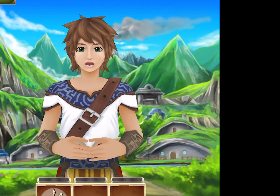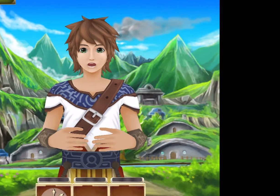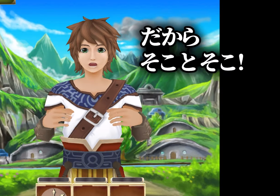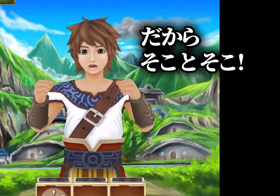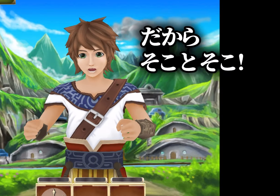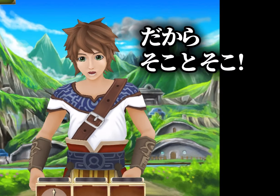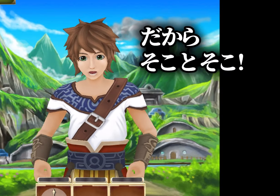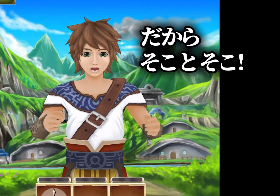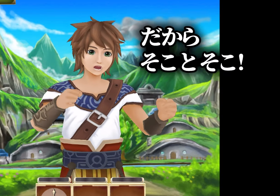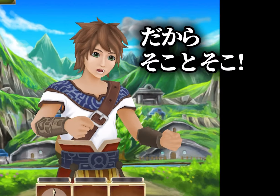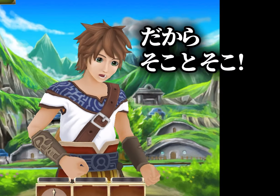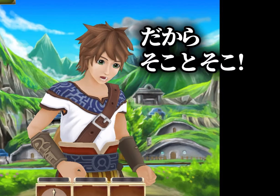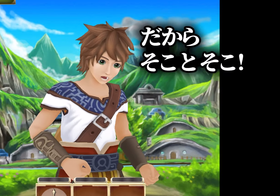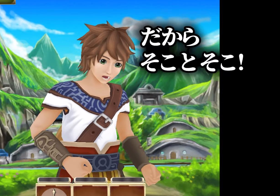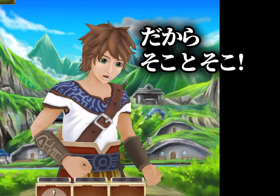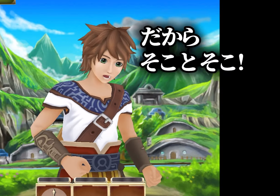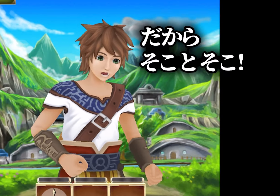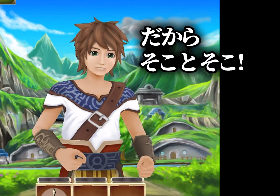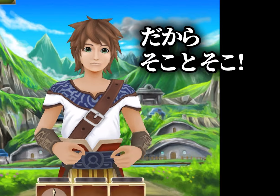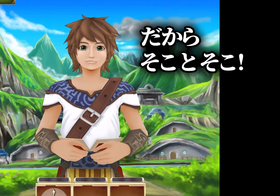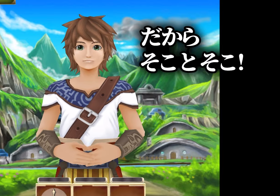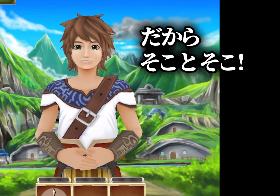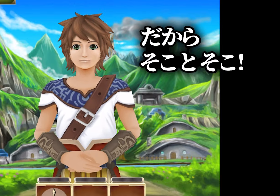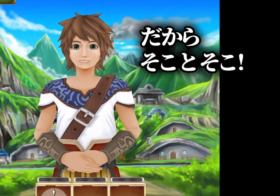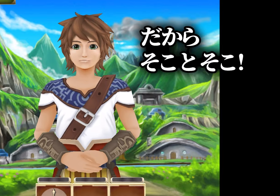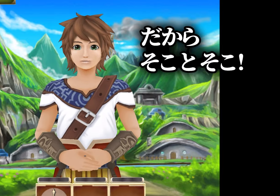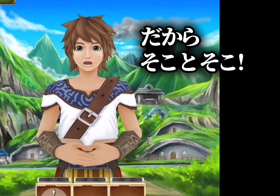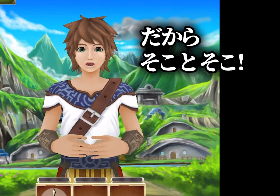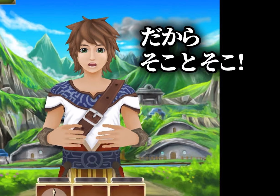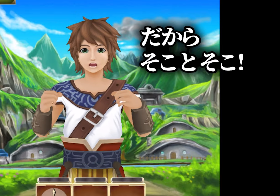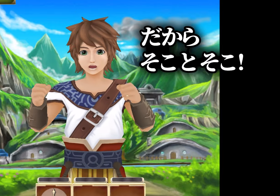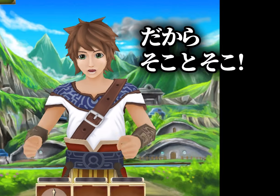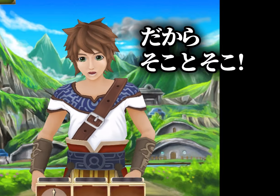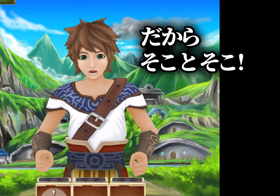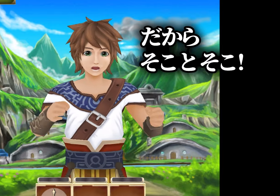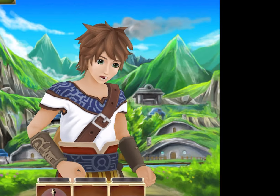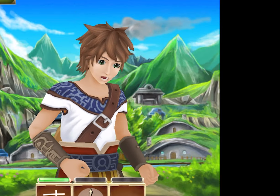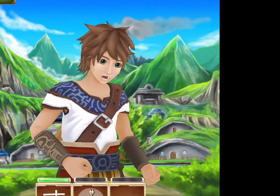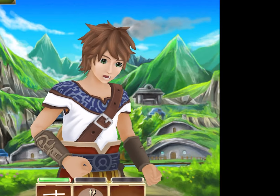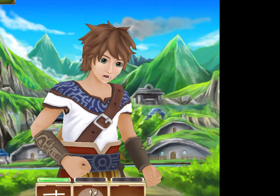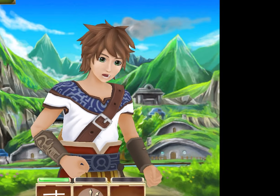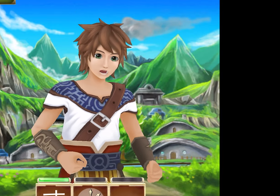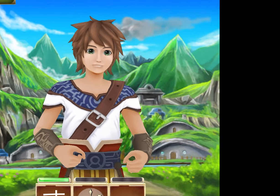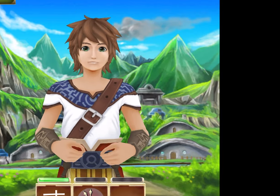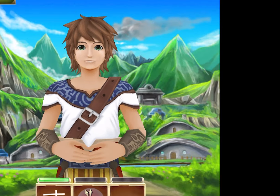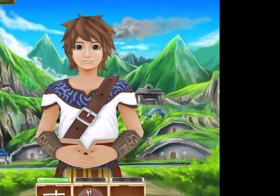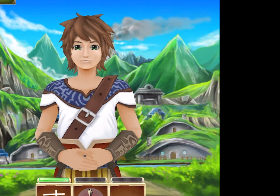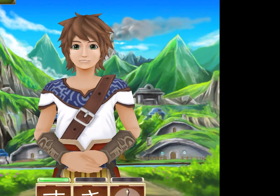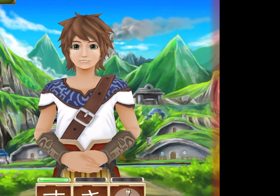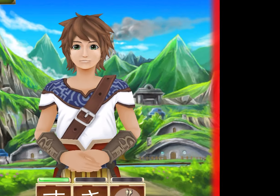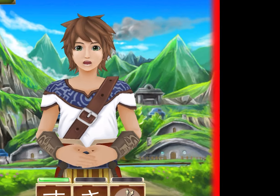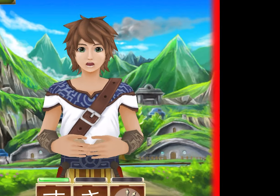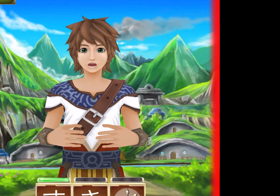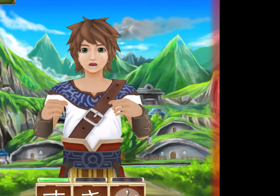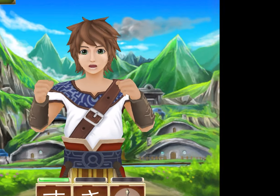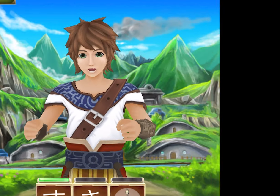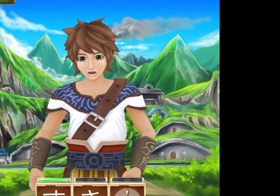だからそことそこだからそこと違うかす、すべて好き、